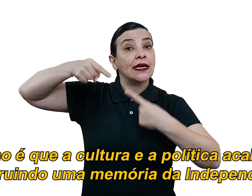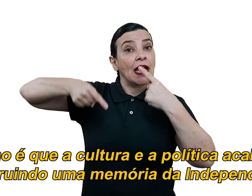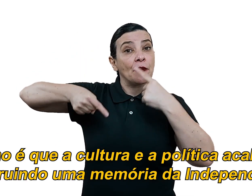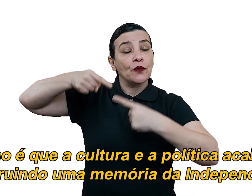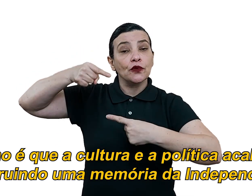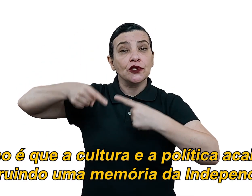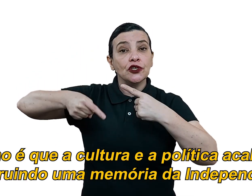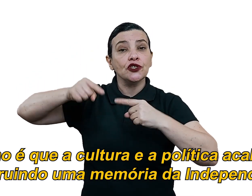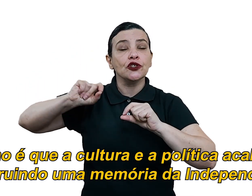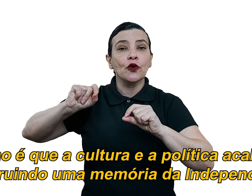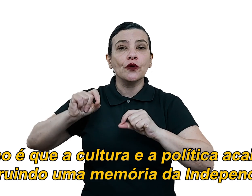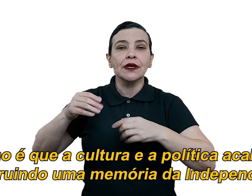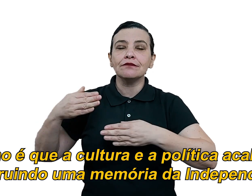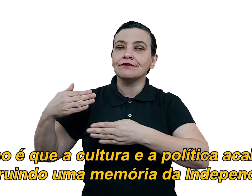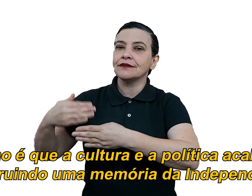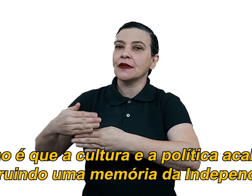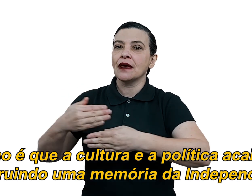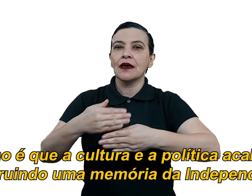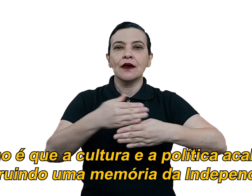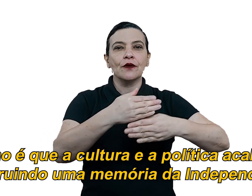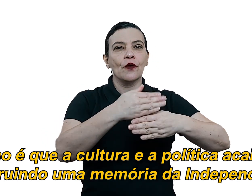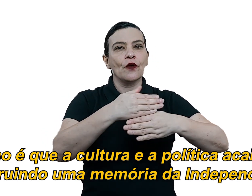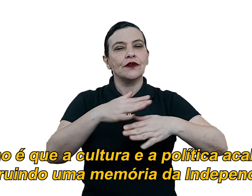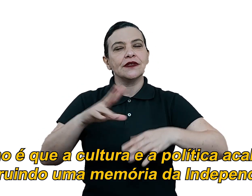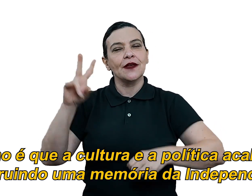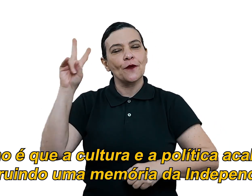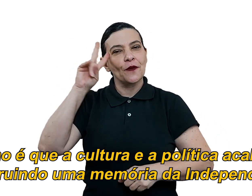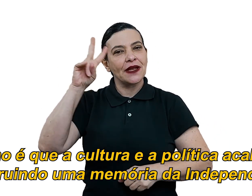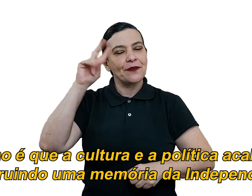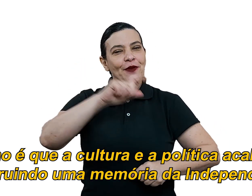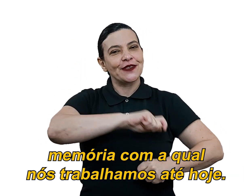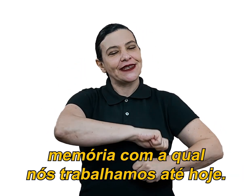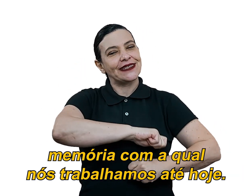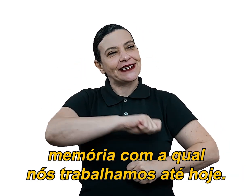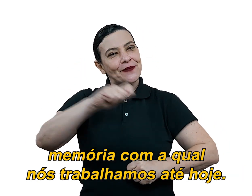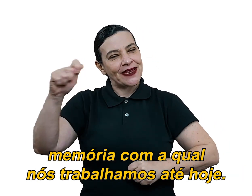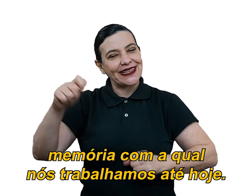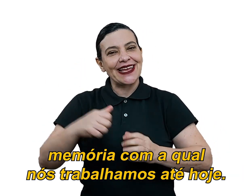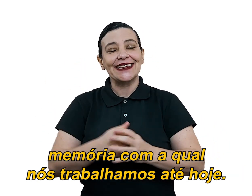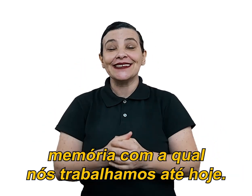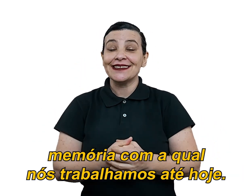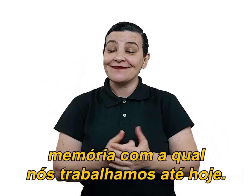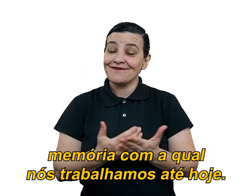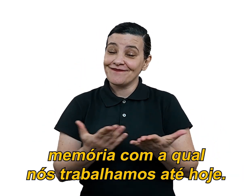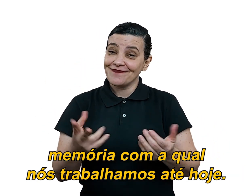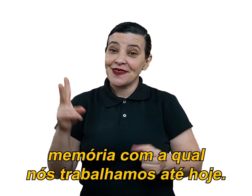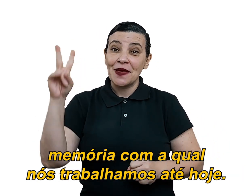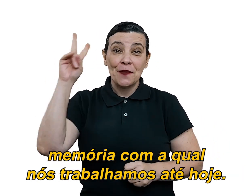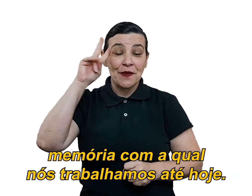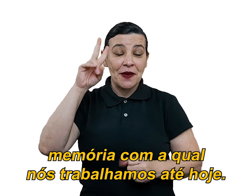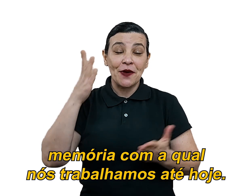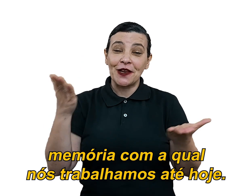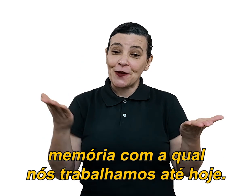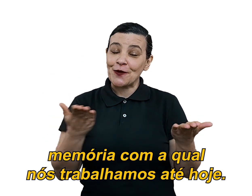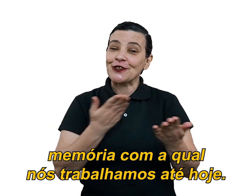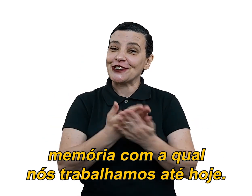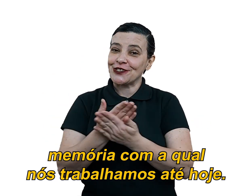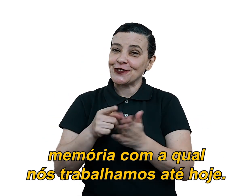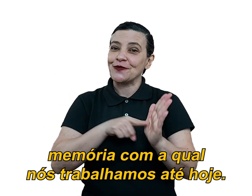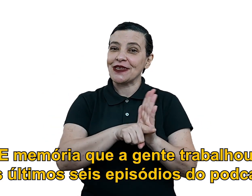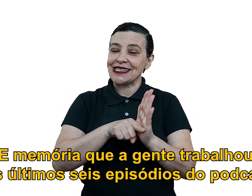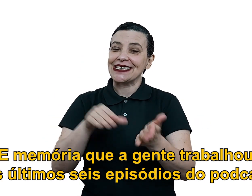política acabaram construindo uma memória da independência, memória com a qual nós trabalhamos